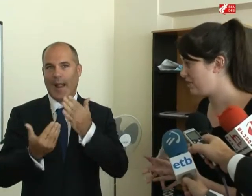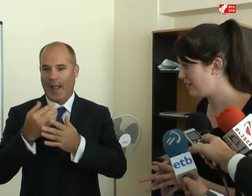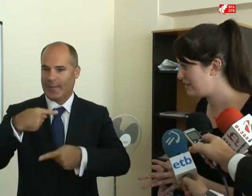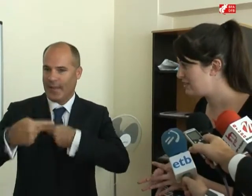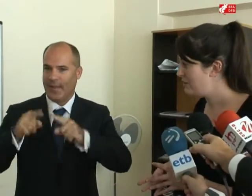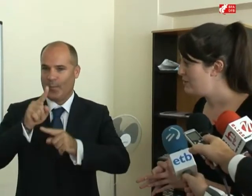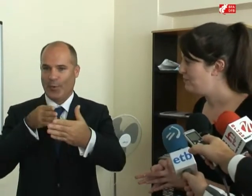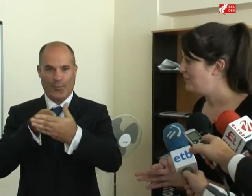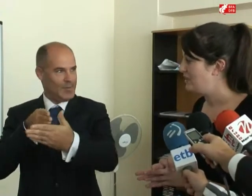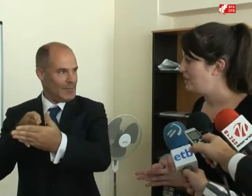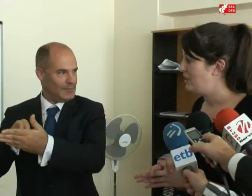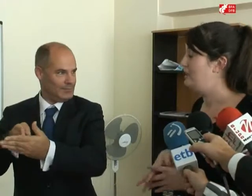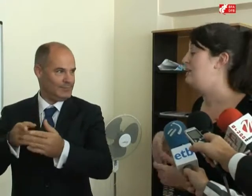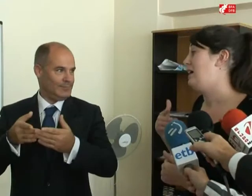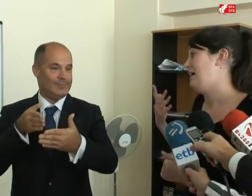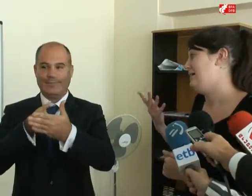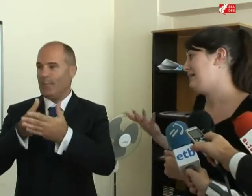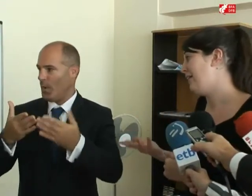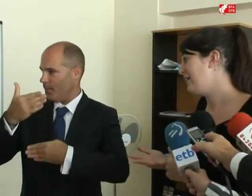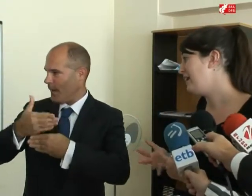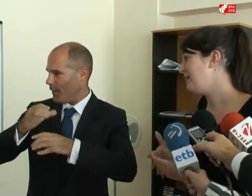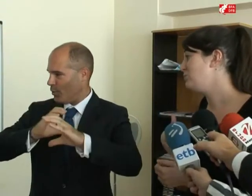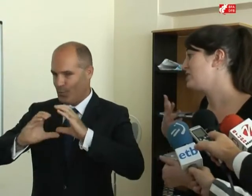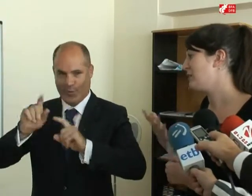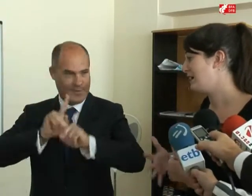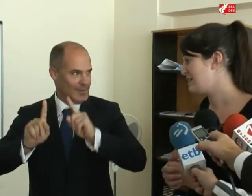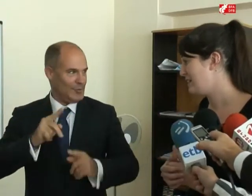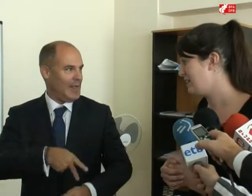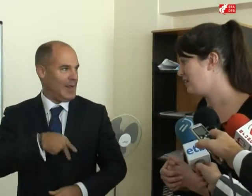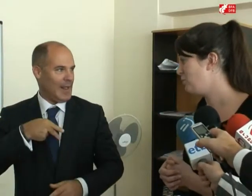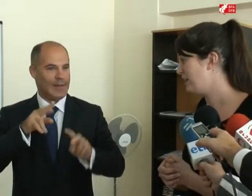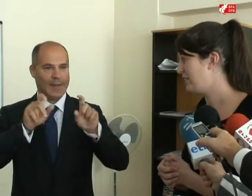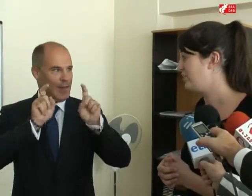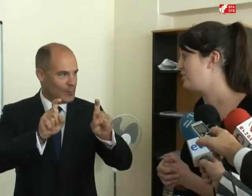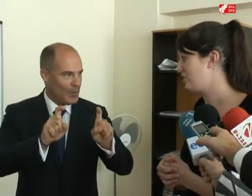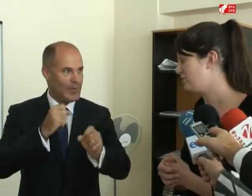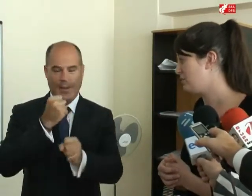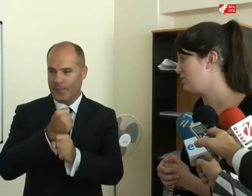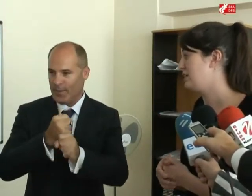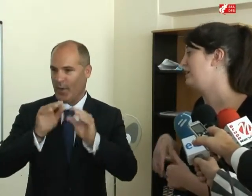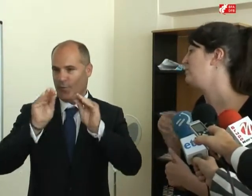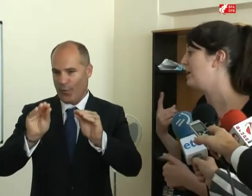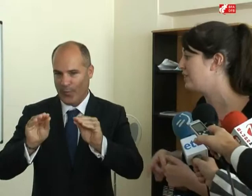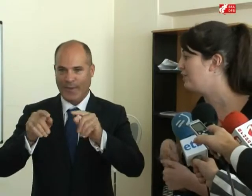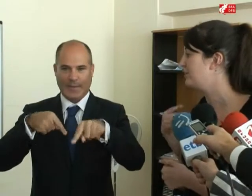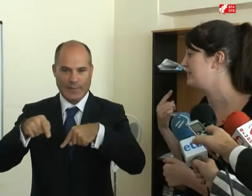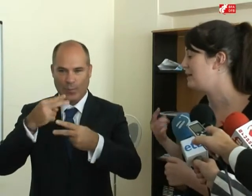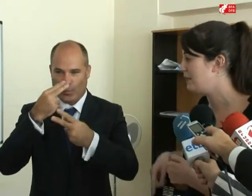asociadas y cada día hay muchas barreras de comunicación que nos encontramos en educación, en trabajo,